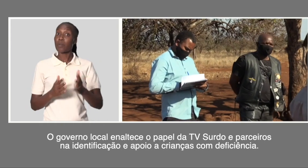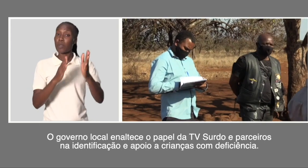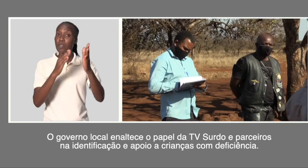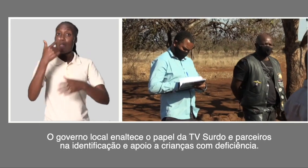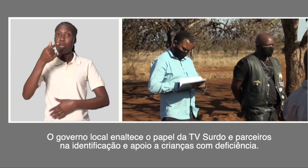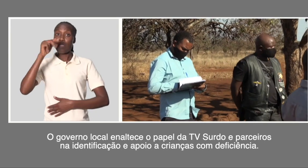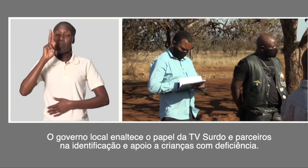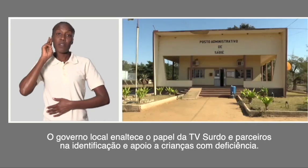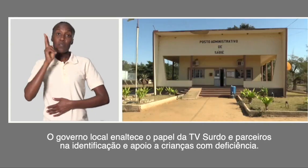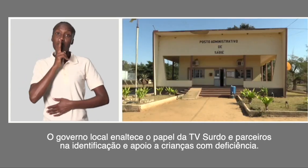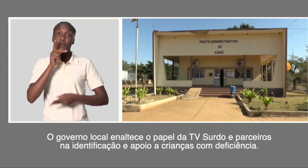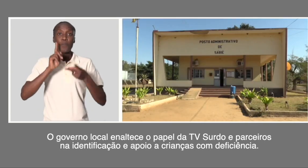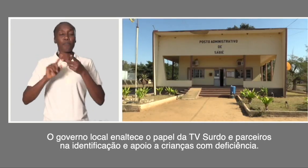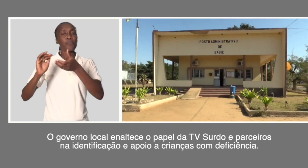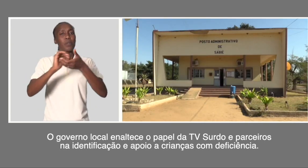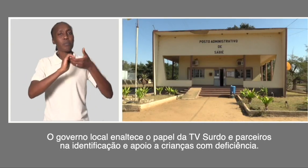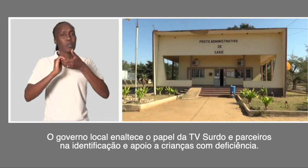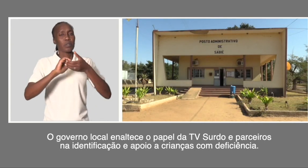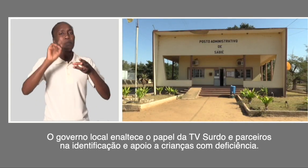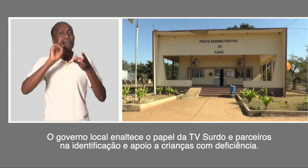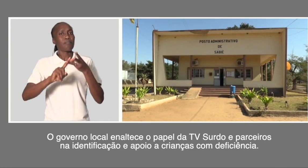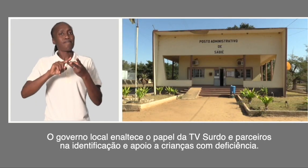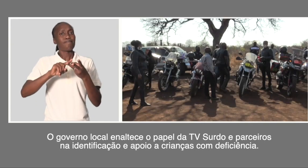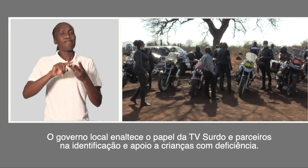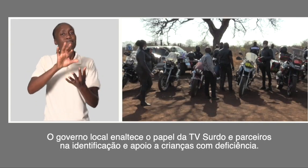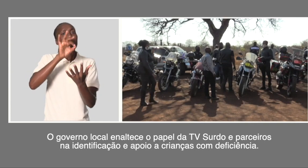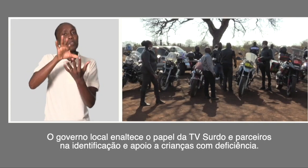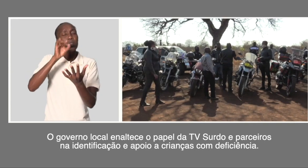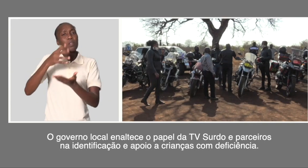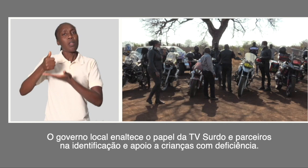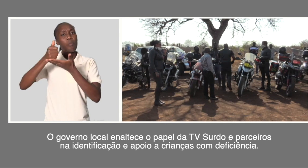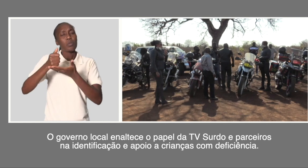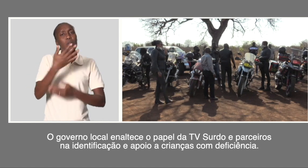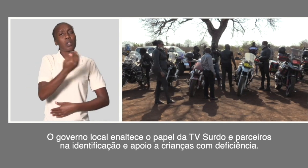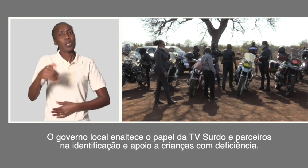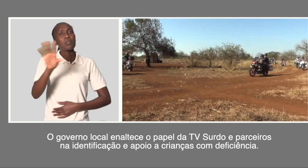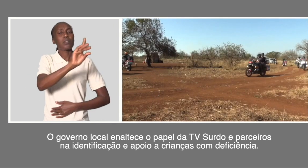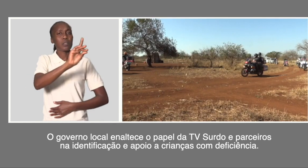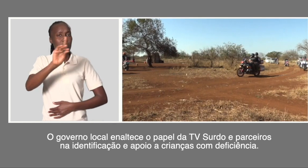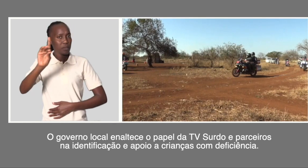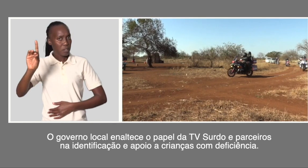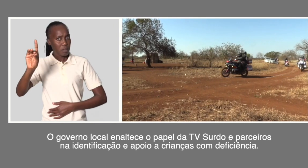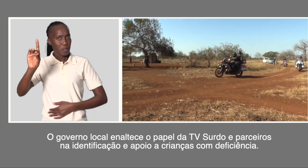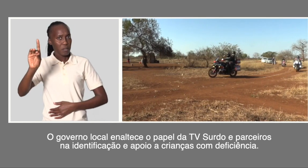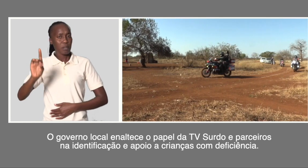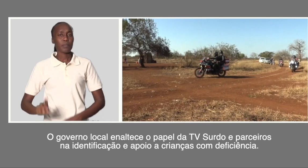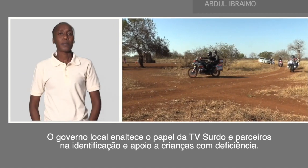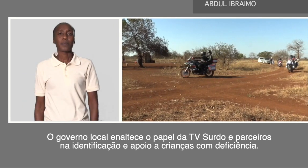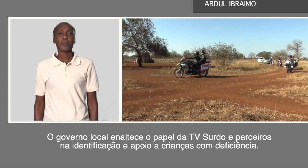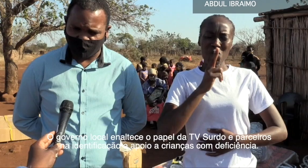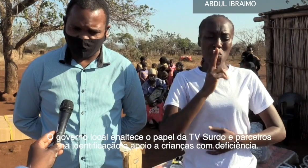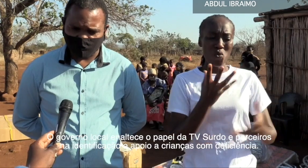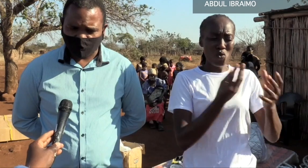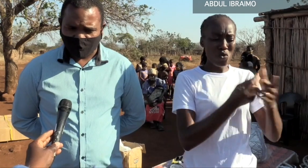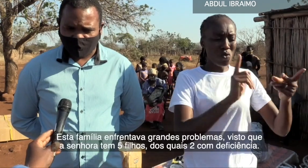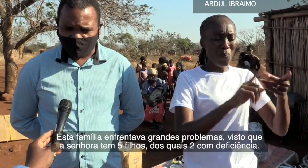local enaltece o papel da TV Surdo e parceiros na identificação e apoio a crianças com deficiência.